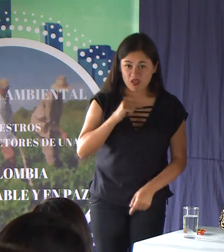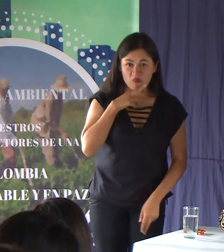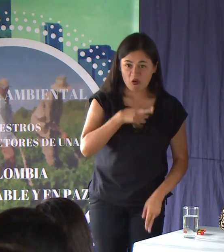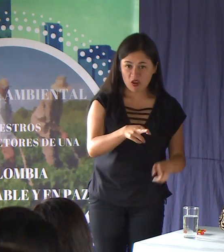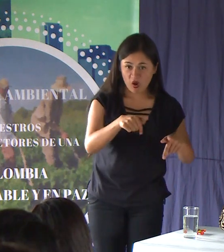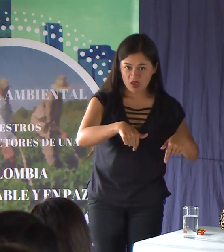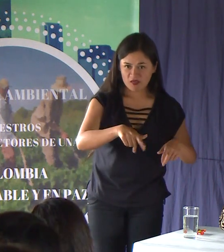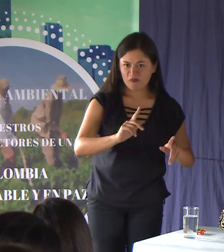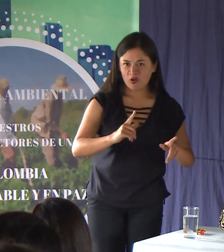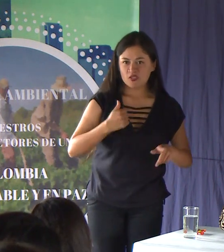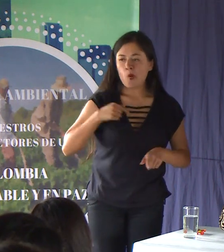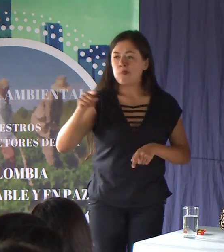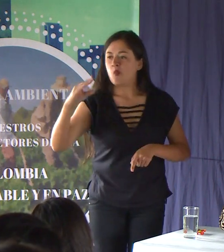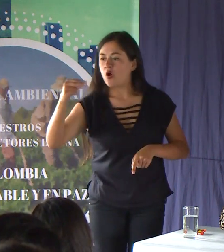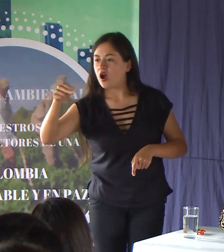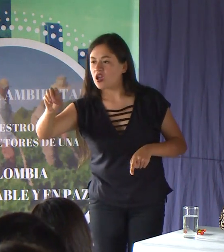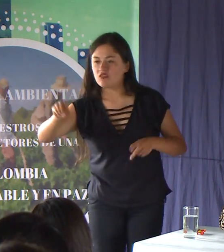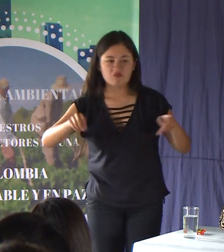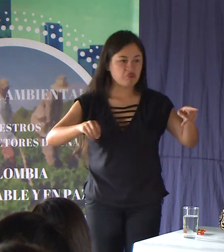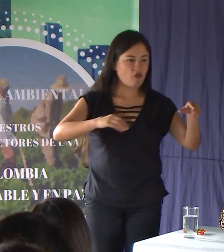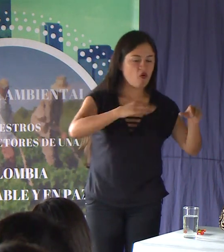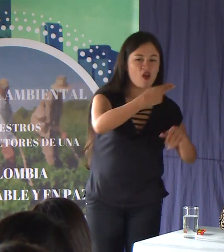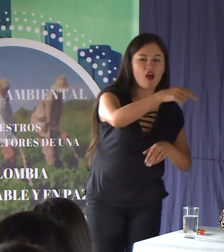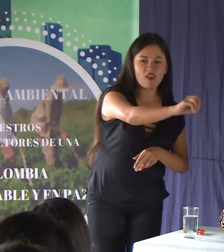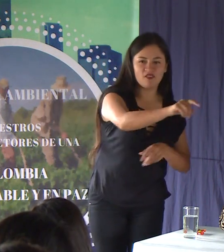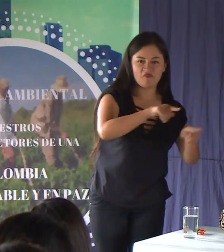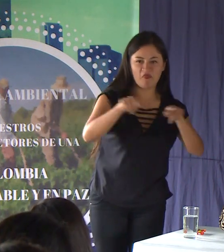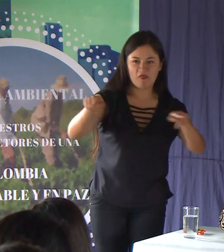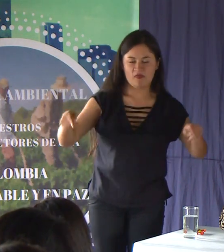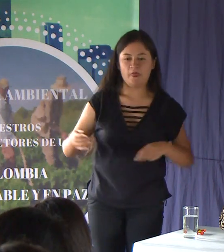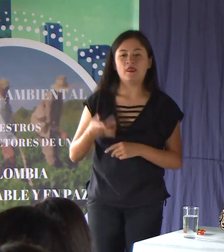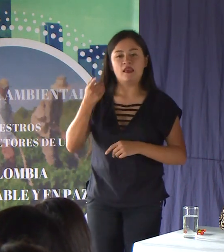Cuerpo Consciente nos hemos